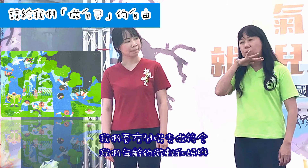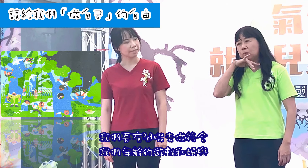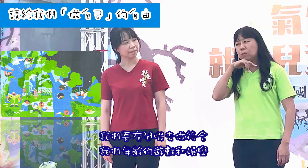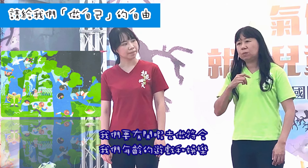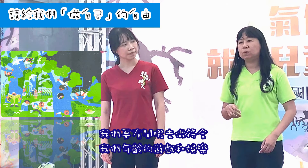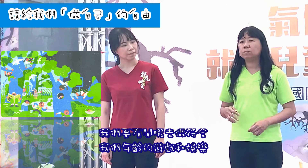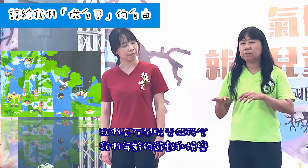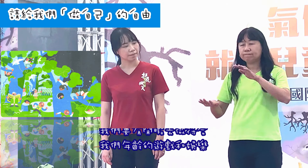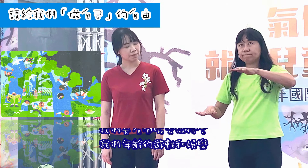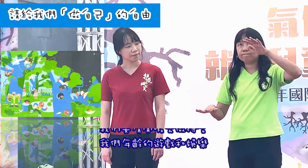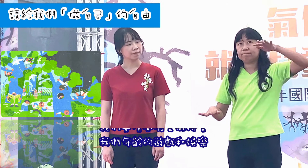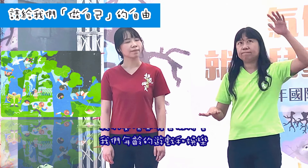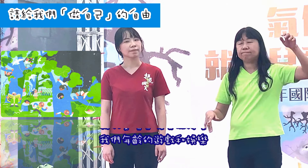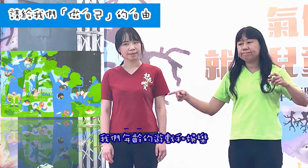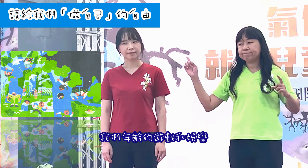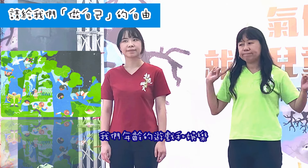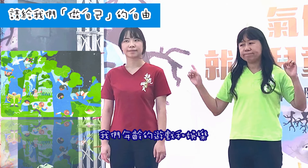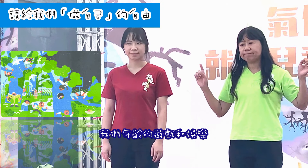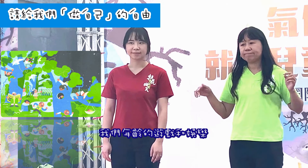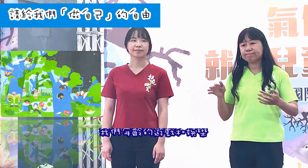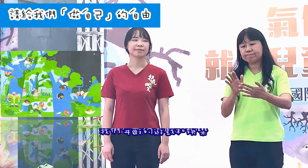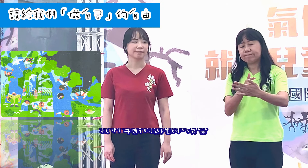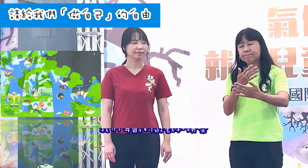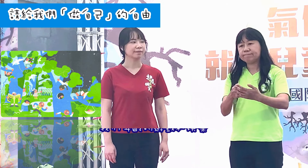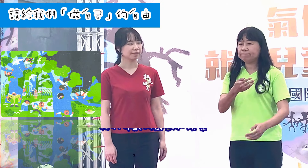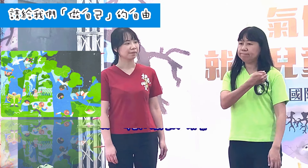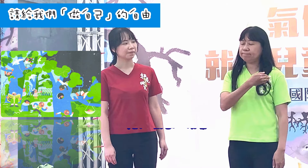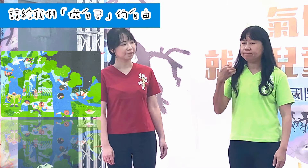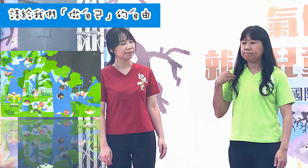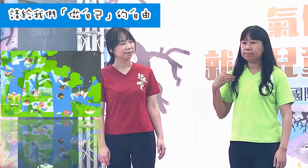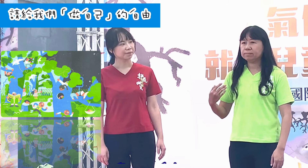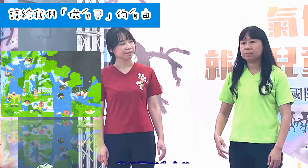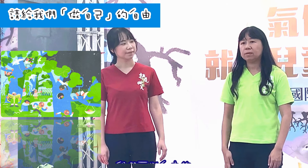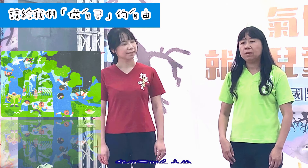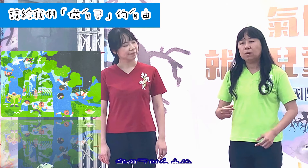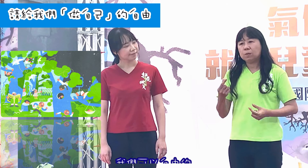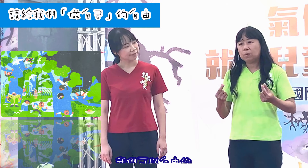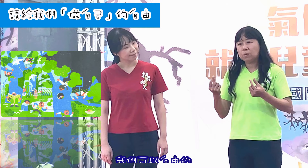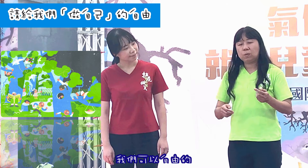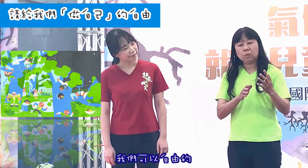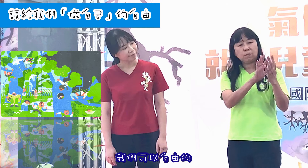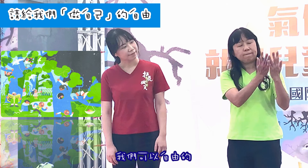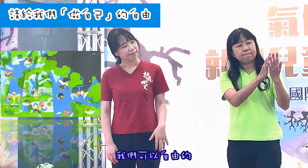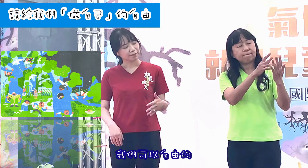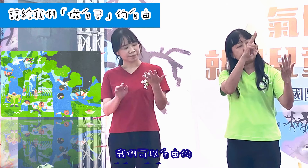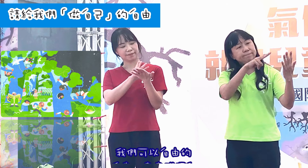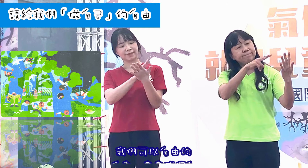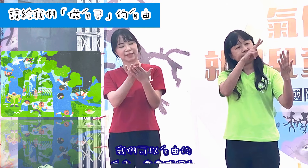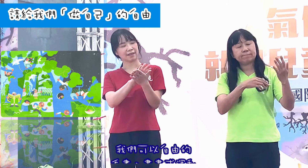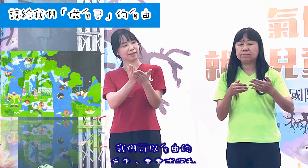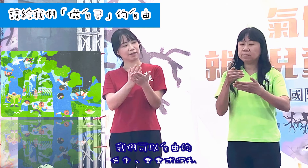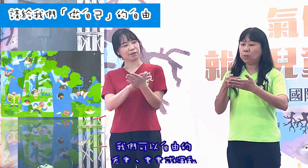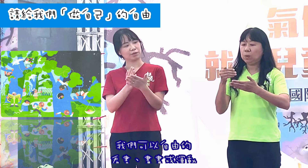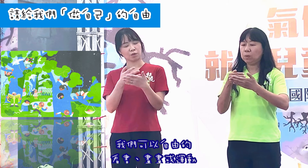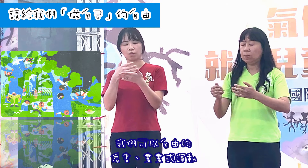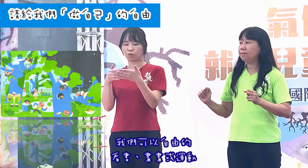们年龄的游戏和娱乐。我们可以自由地看书、画画或